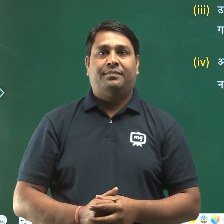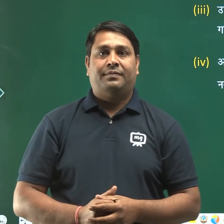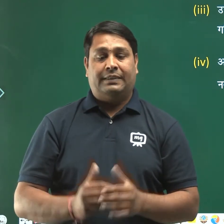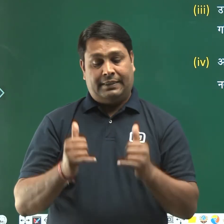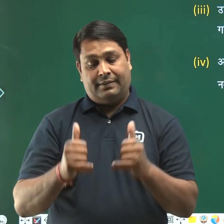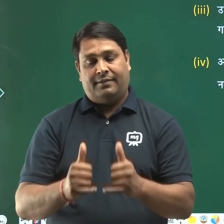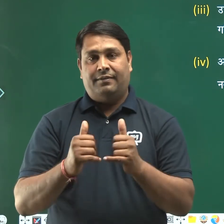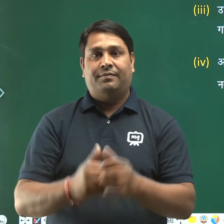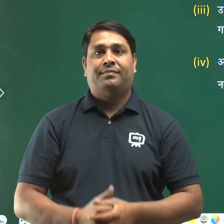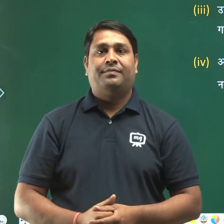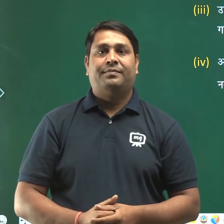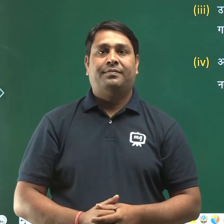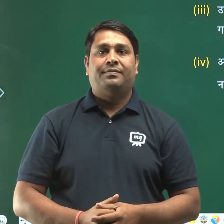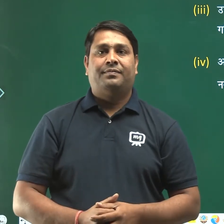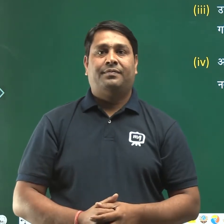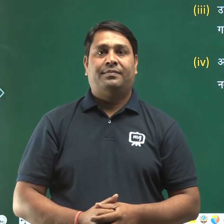स्थित है?